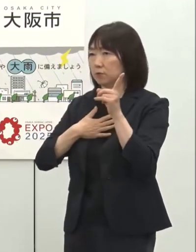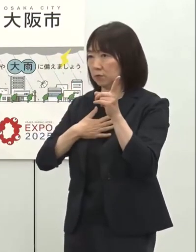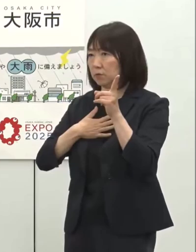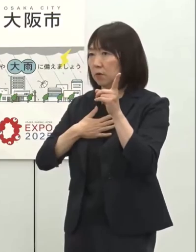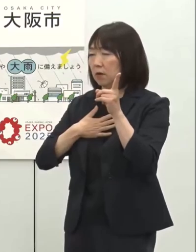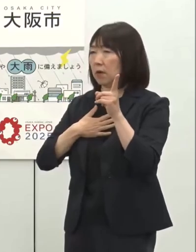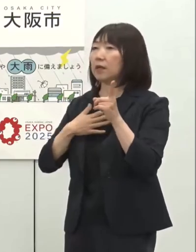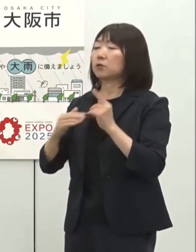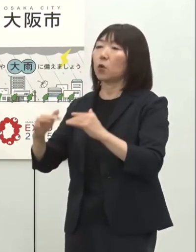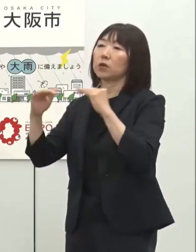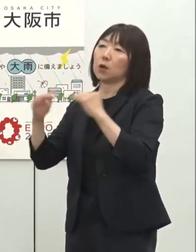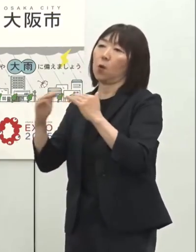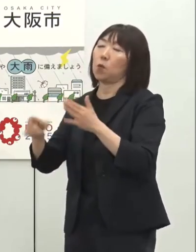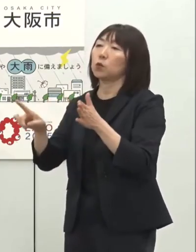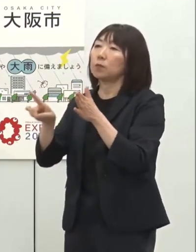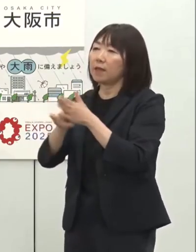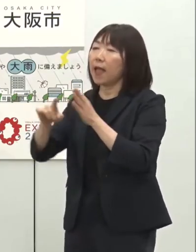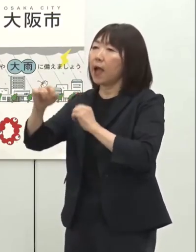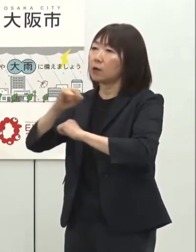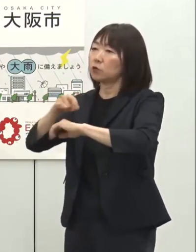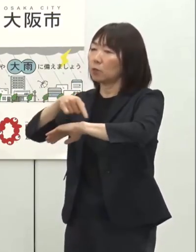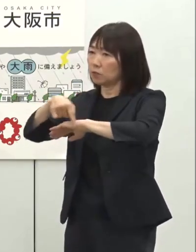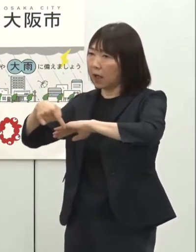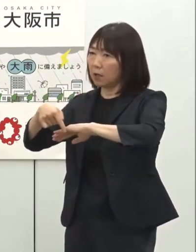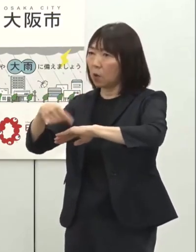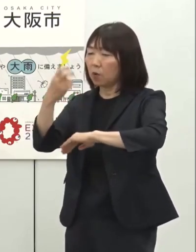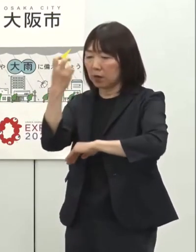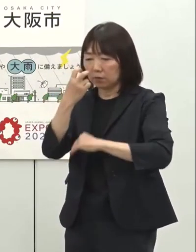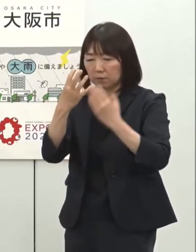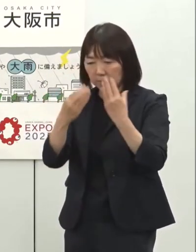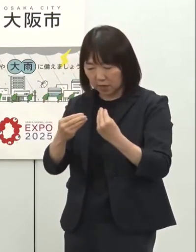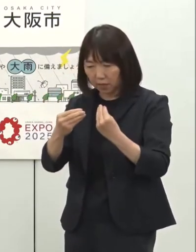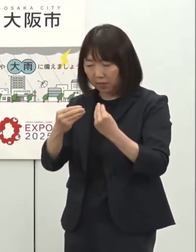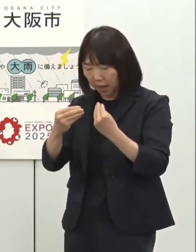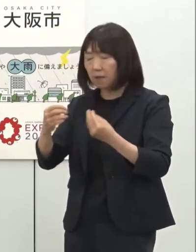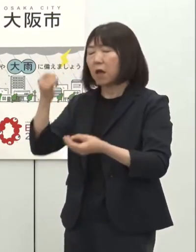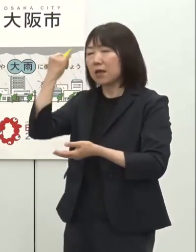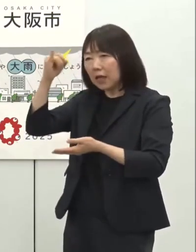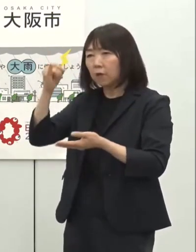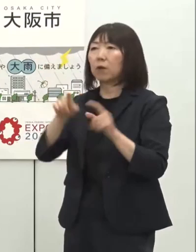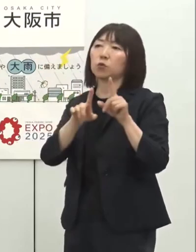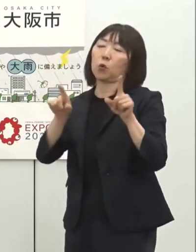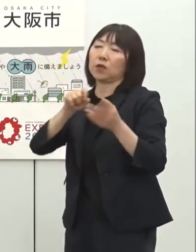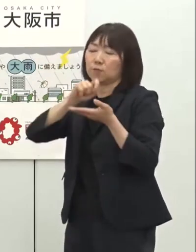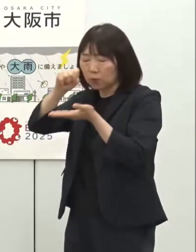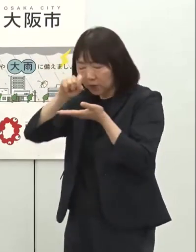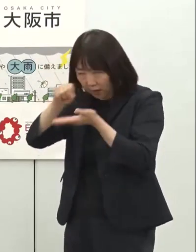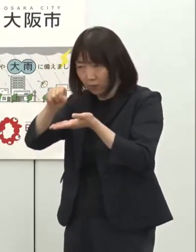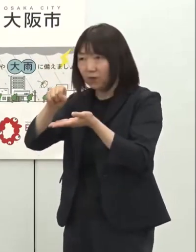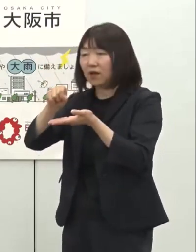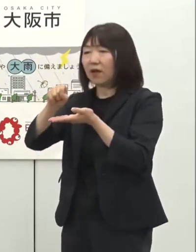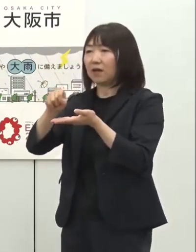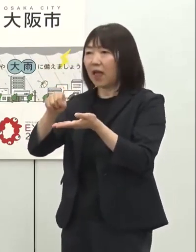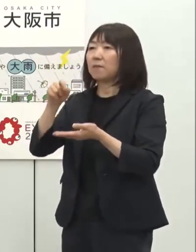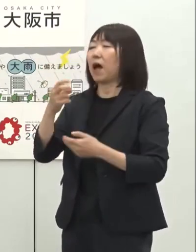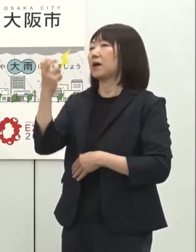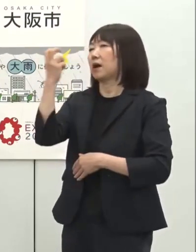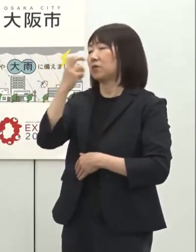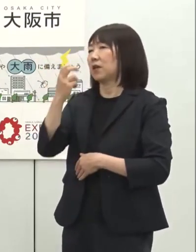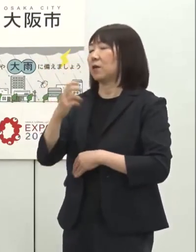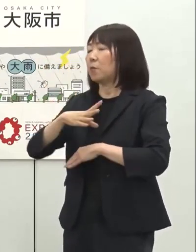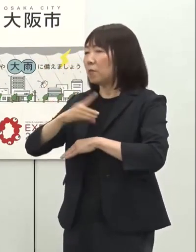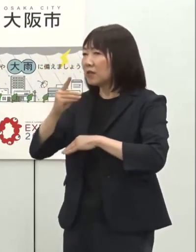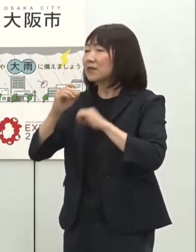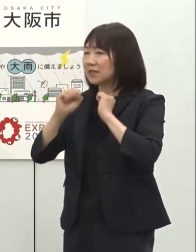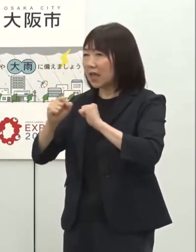てアクションプランを確認して、もちろん声を届けていきますけど、アクションプランを確認してさらに必要があるところについ